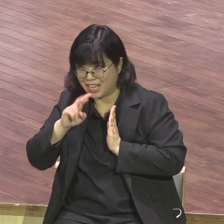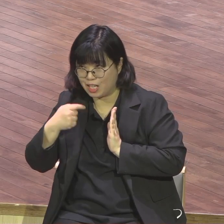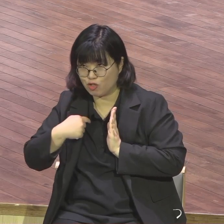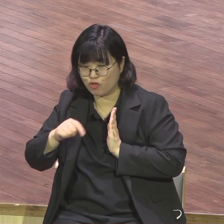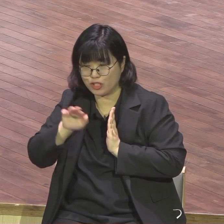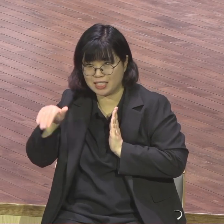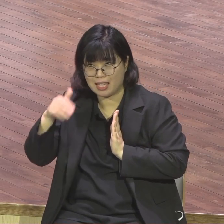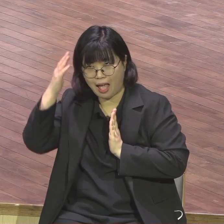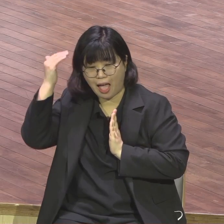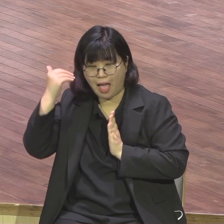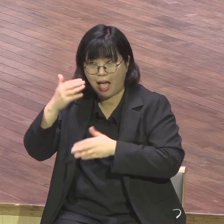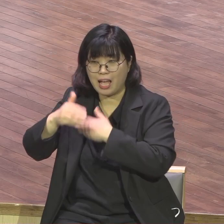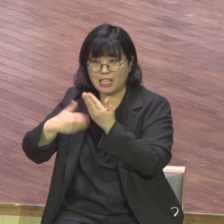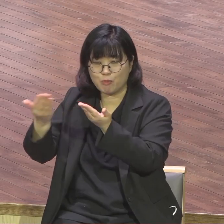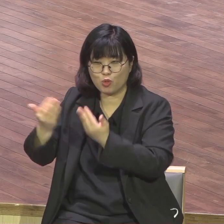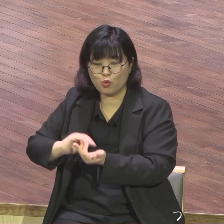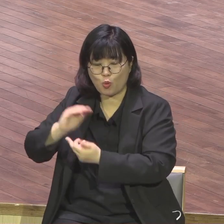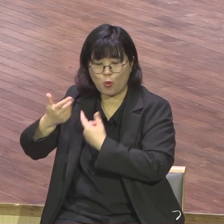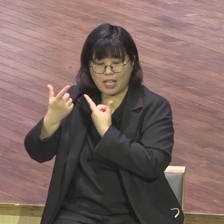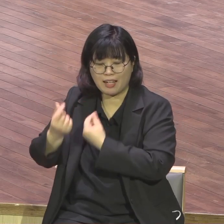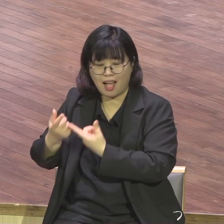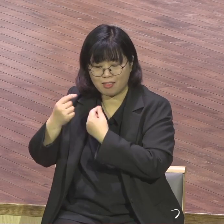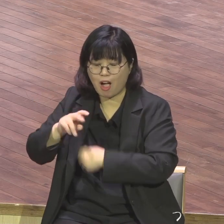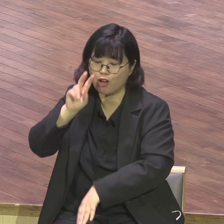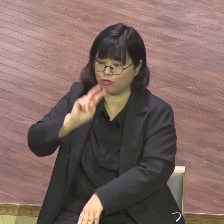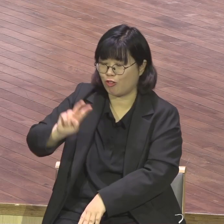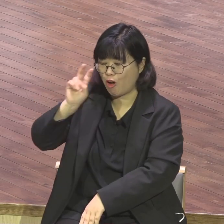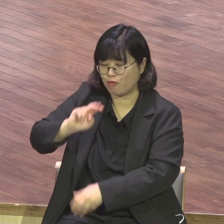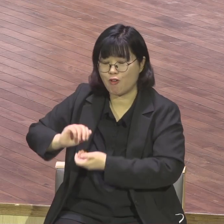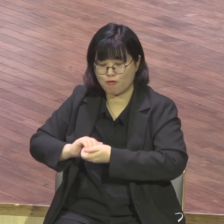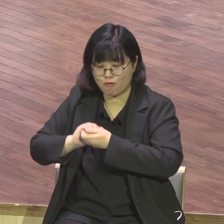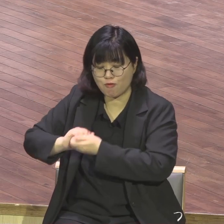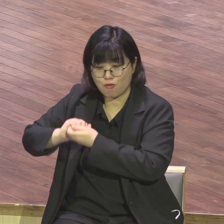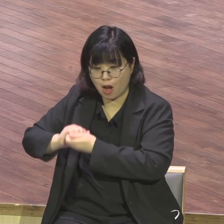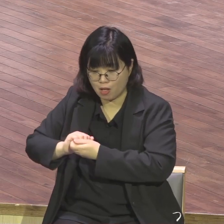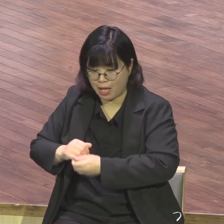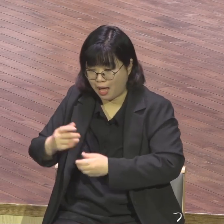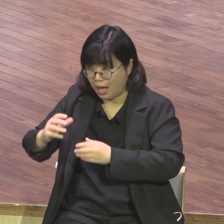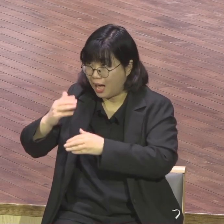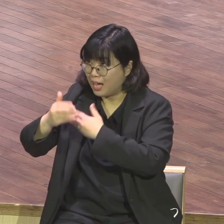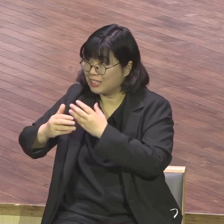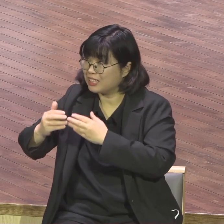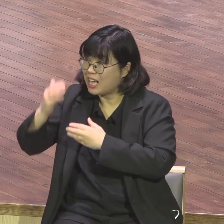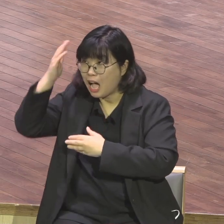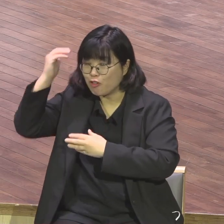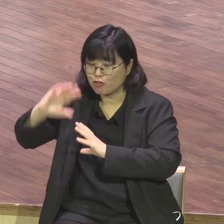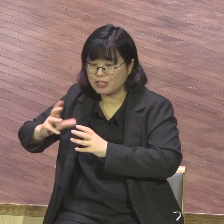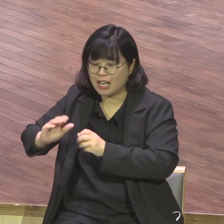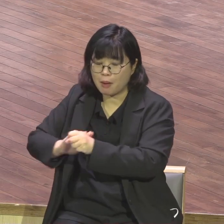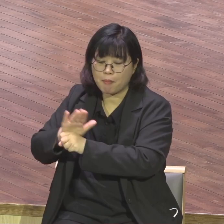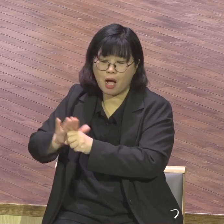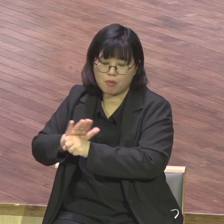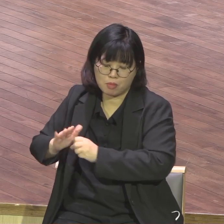제가 이 말씀 드린 이유가 있어요. 사단은 어떻게 쓰든지 하나님 나라 일을 방해합니다.